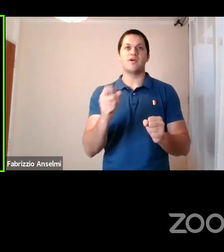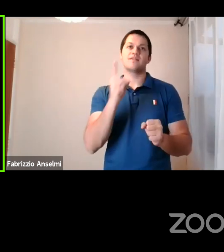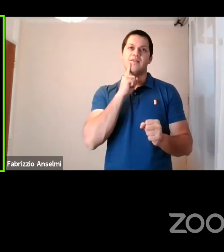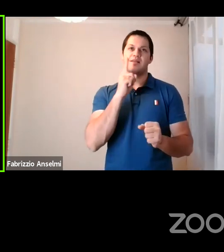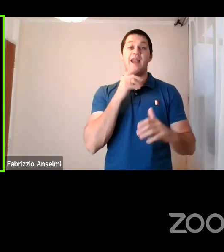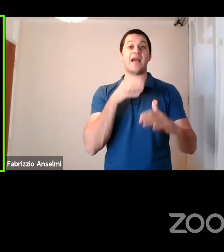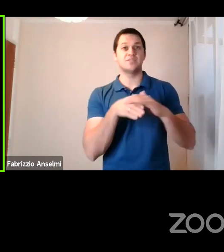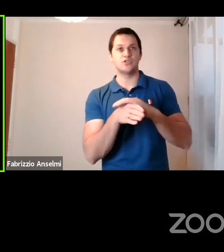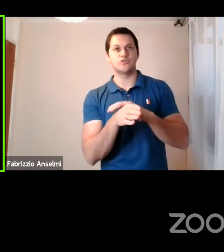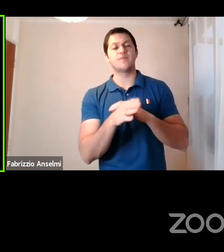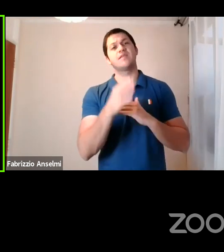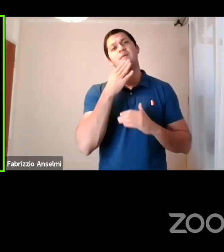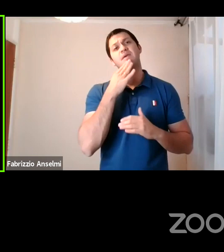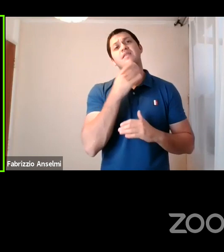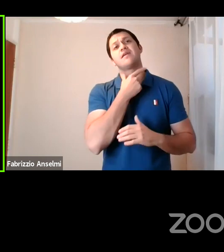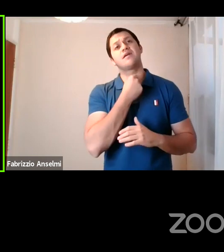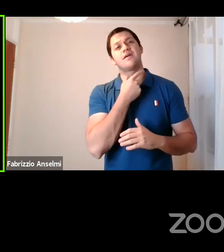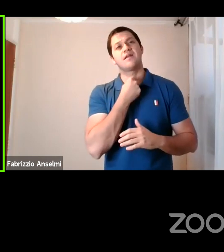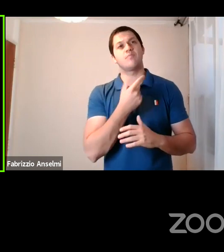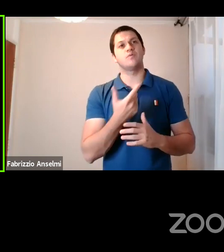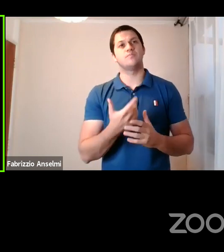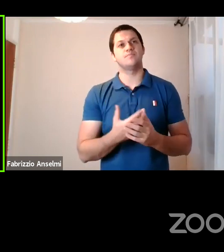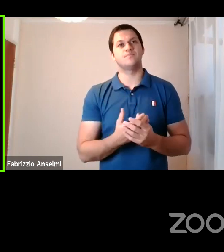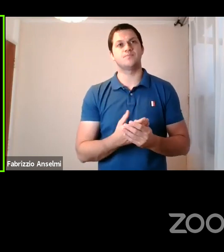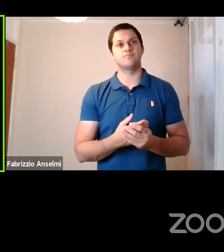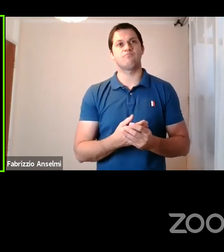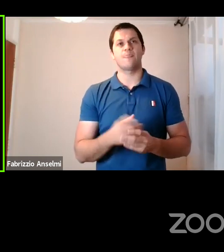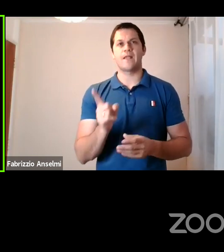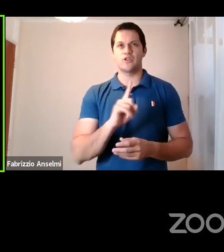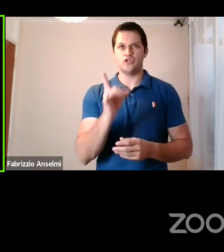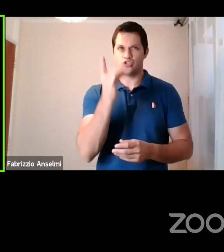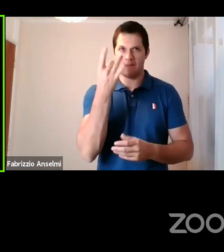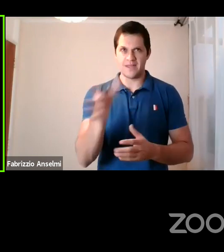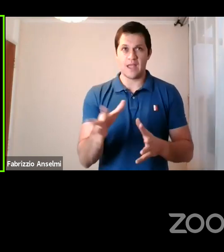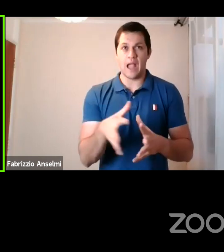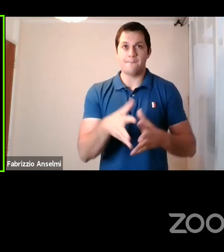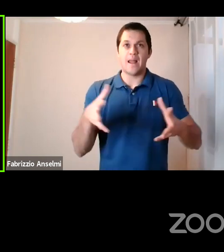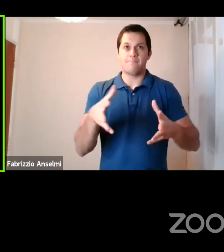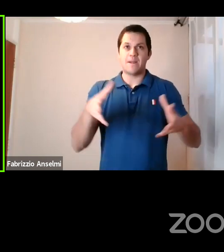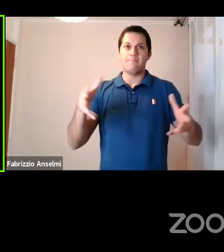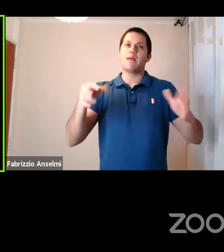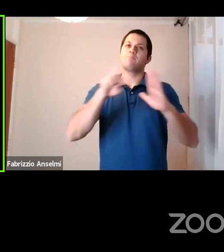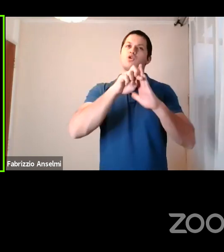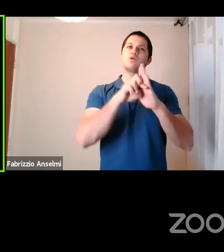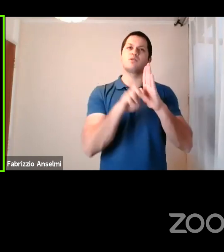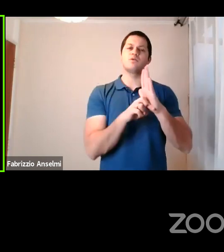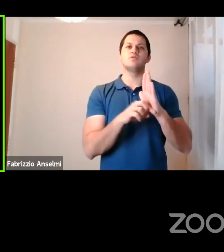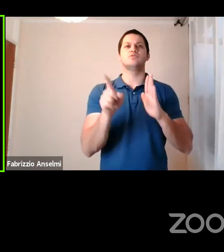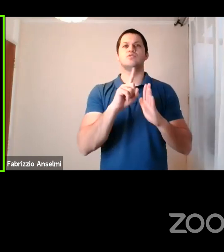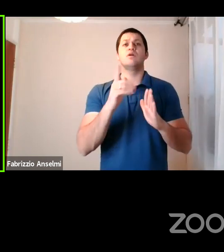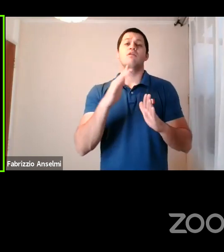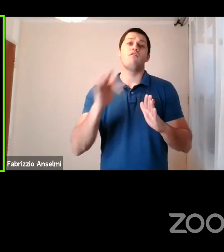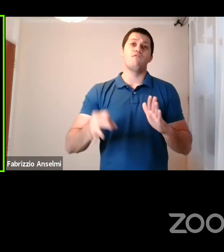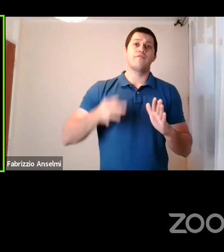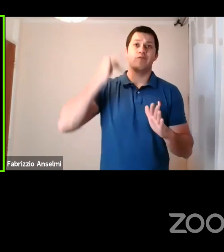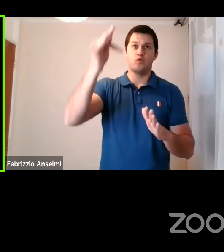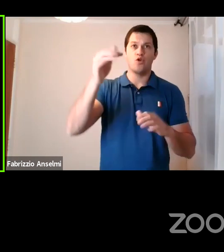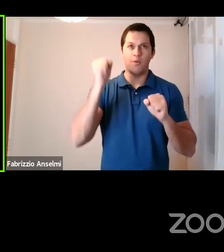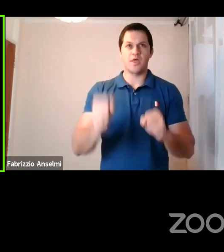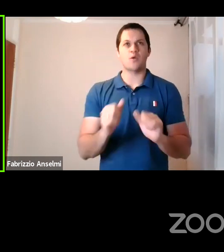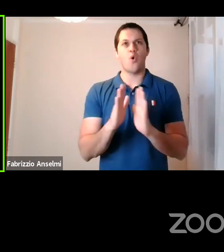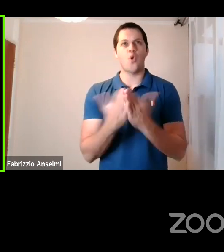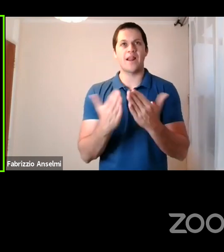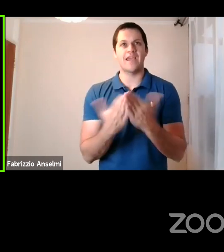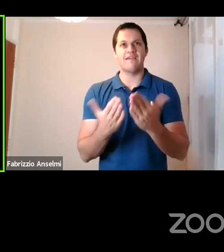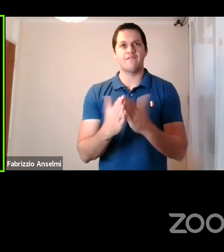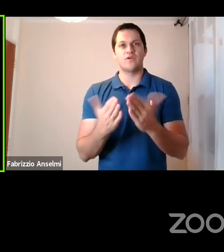tenemos la intención de no solo seguir ampliando el proyecto, sino que también a largo plazo generar un libro digital que pueda aportar